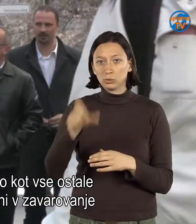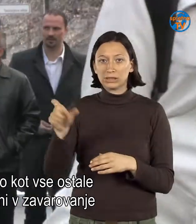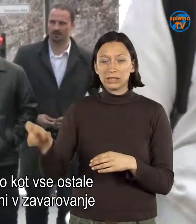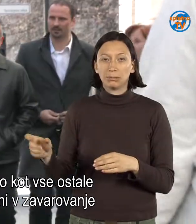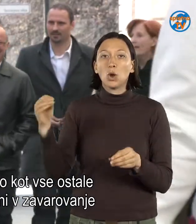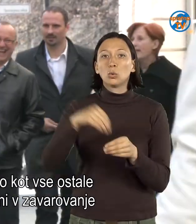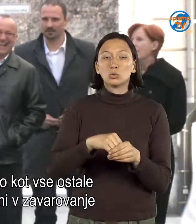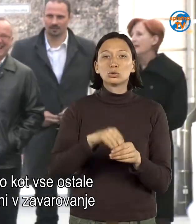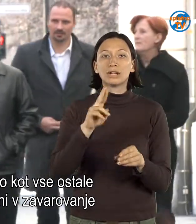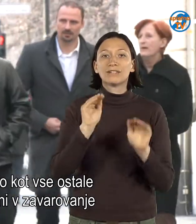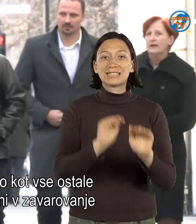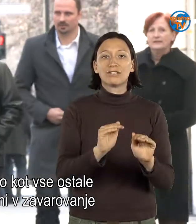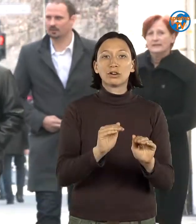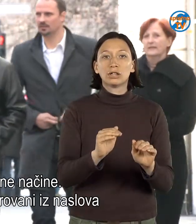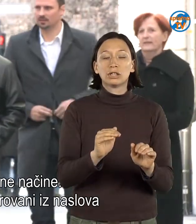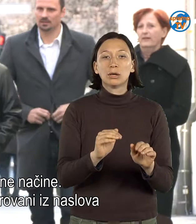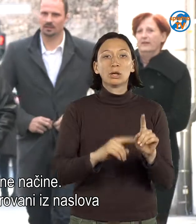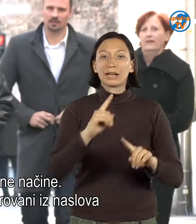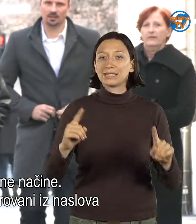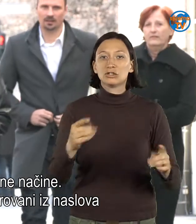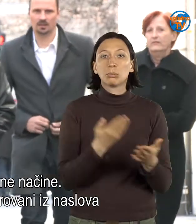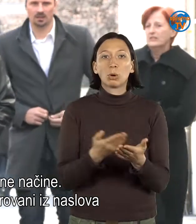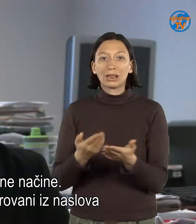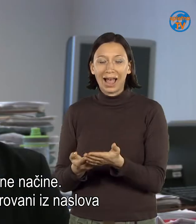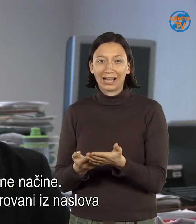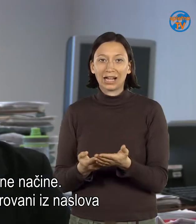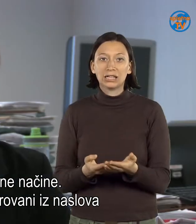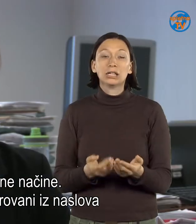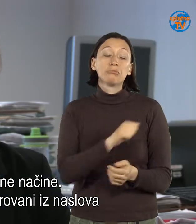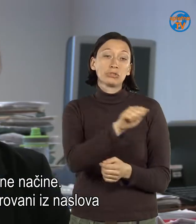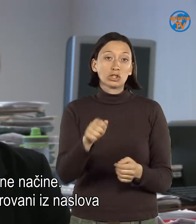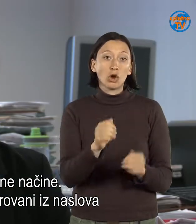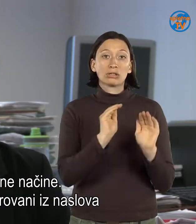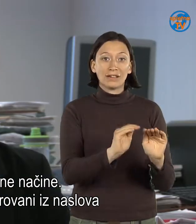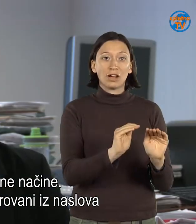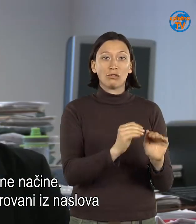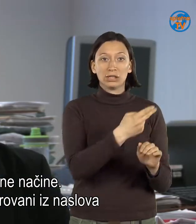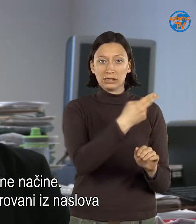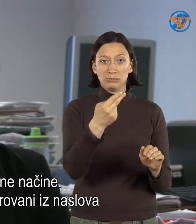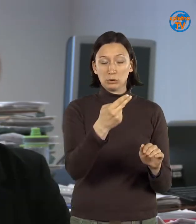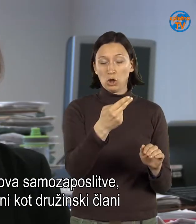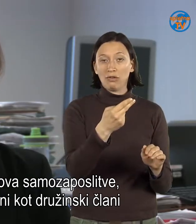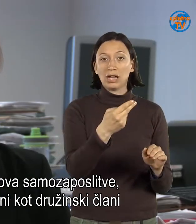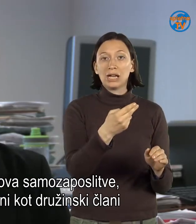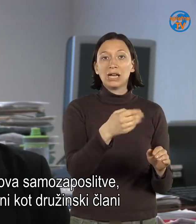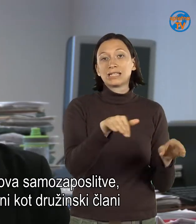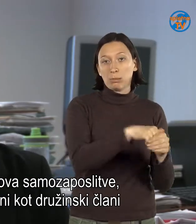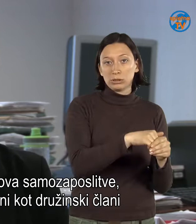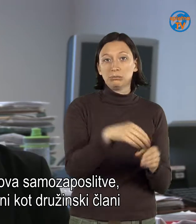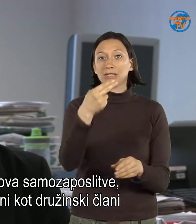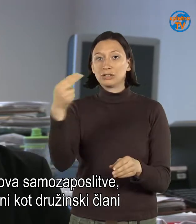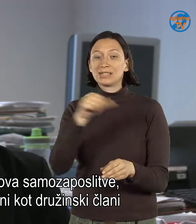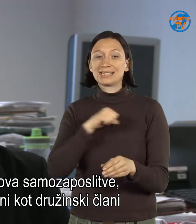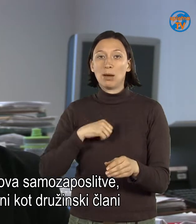ostale osebe vključene v zavarovanje po zelo različnih podlagah. So zavarovani iz naslova zaposlitve,